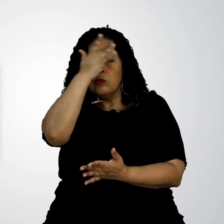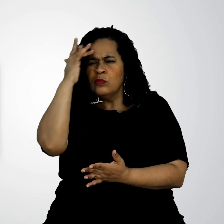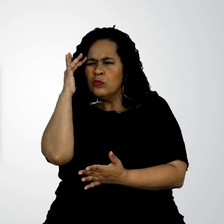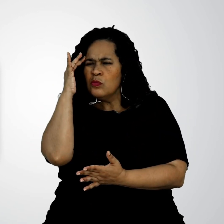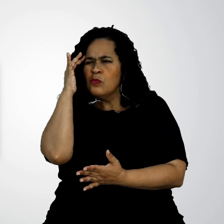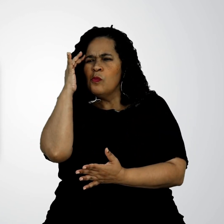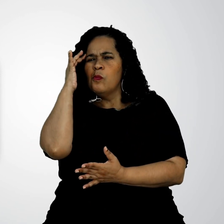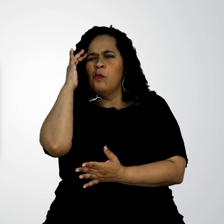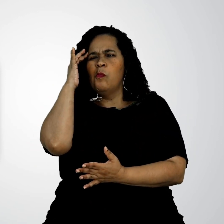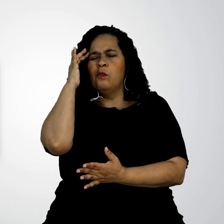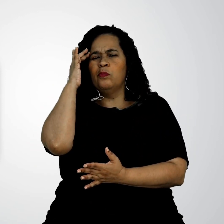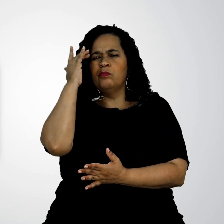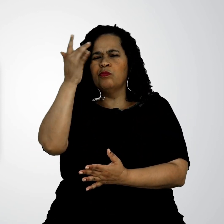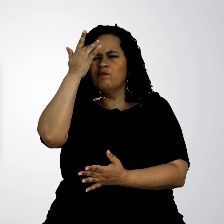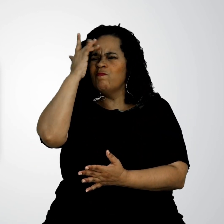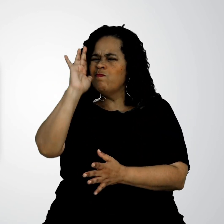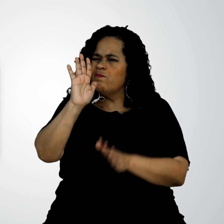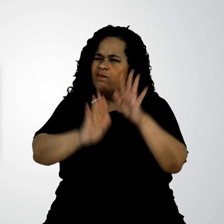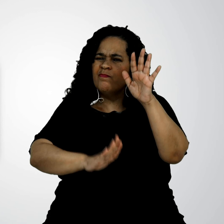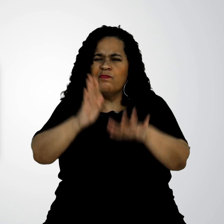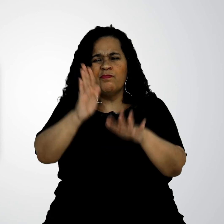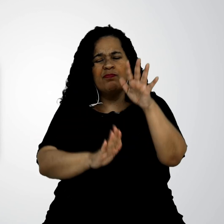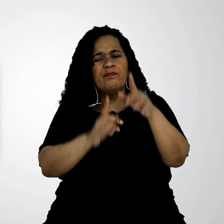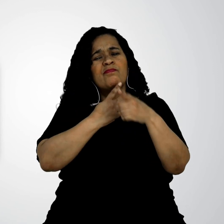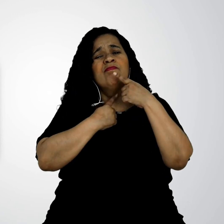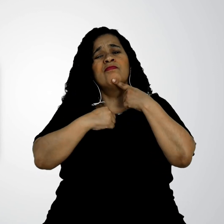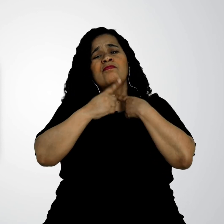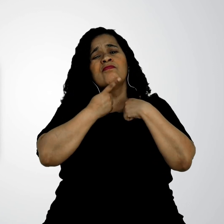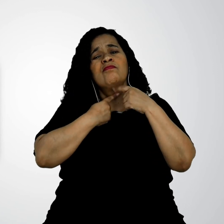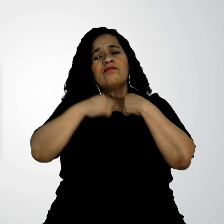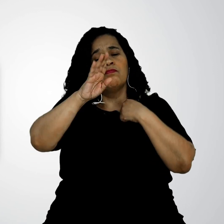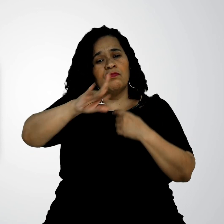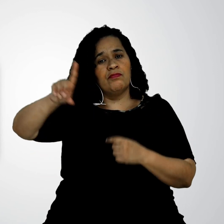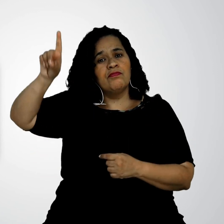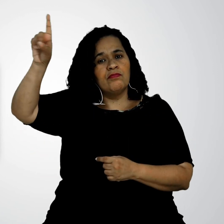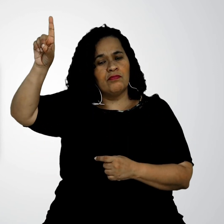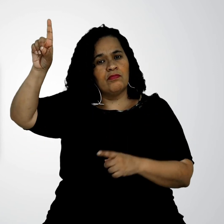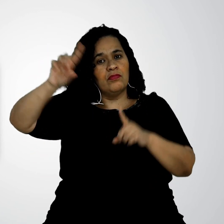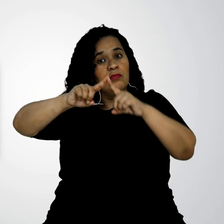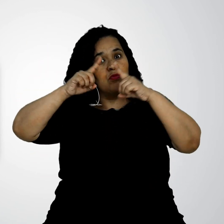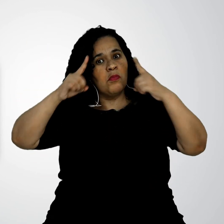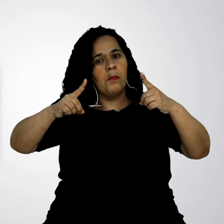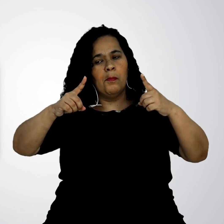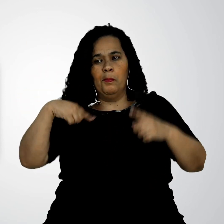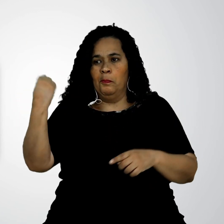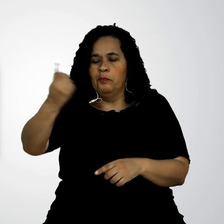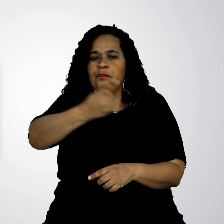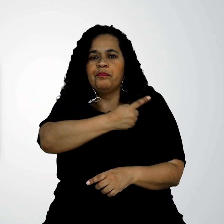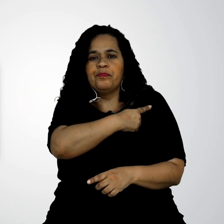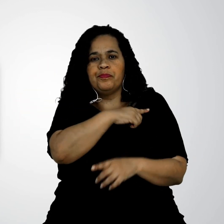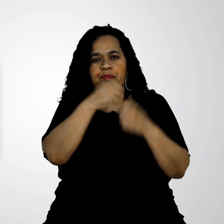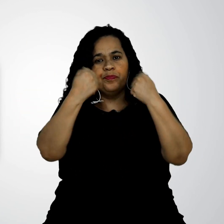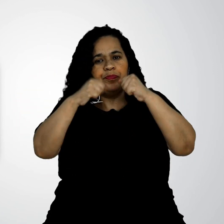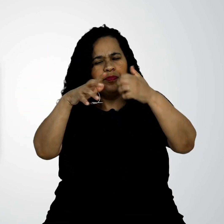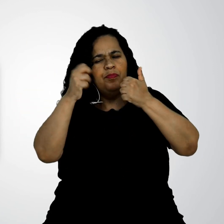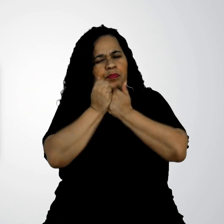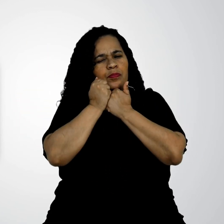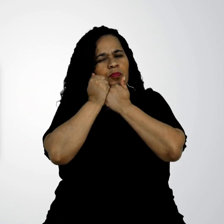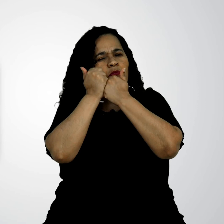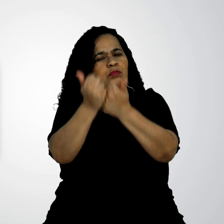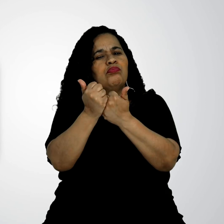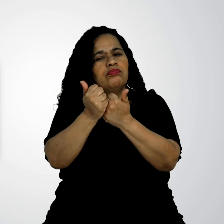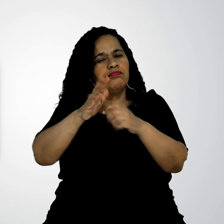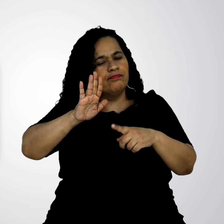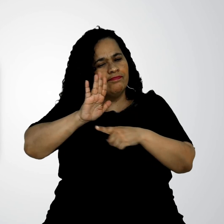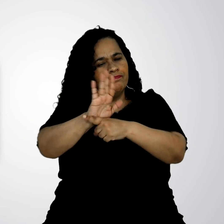comunidade distorcidas por esses princípios completamente desordenados, mas cabe à igreja apoiar, se colocar do lado de cada uma